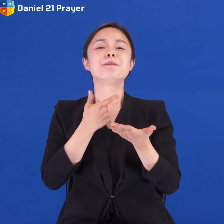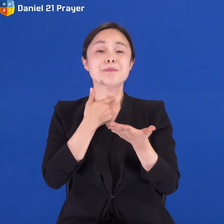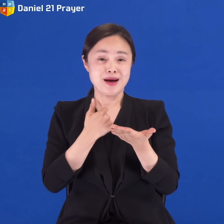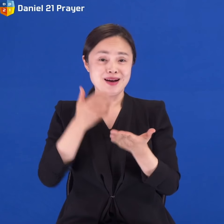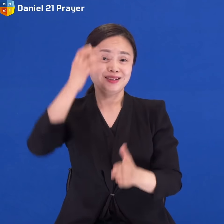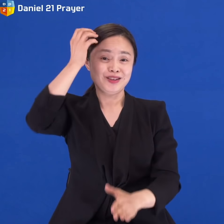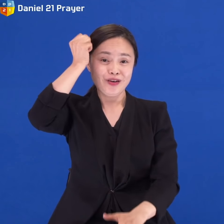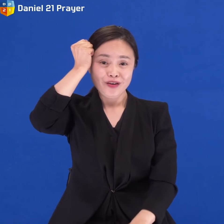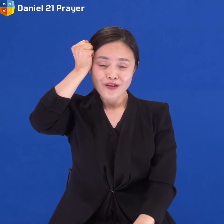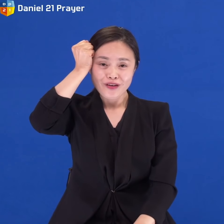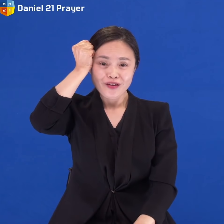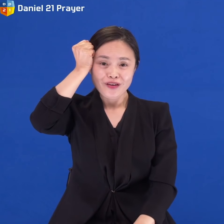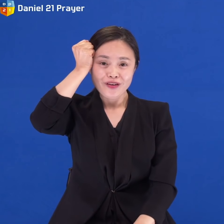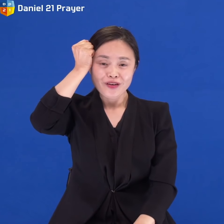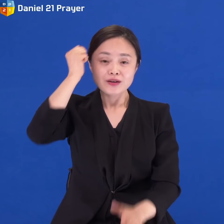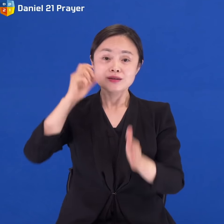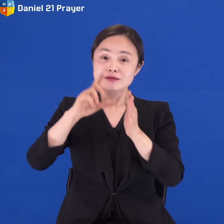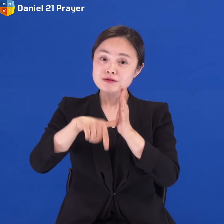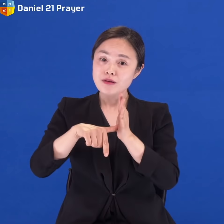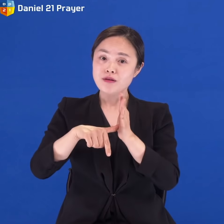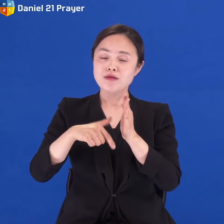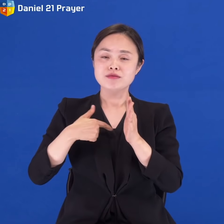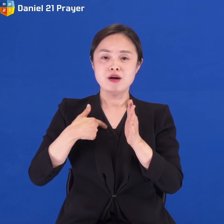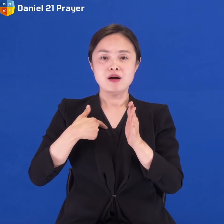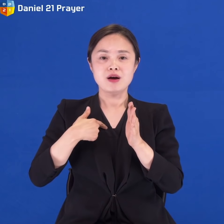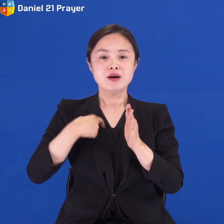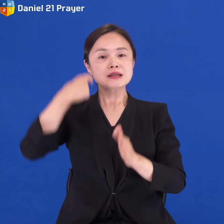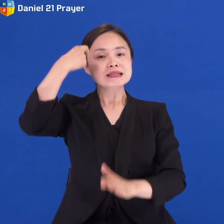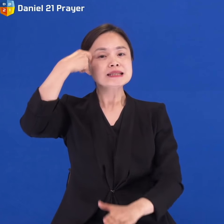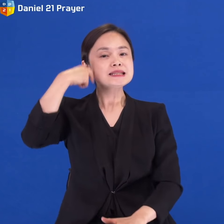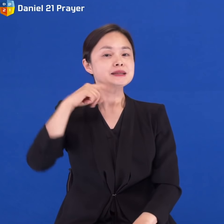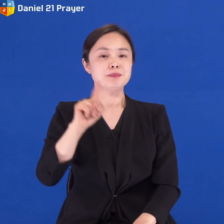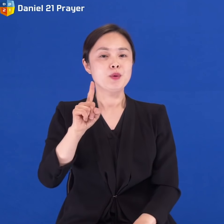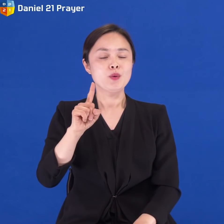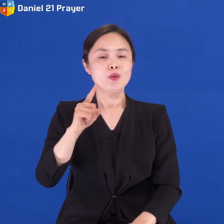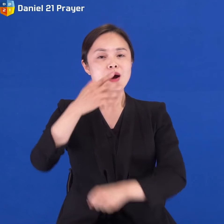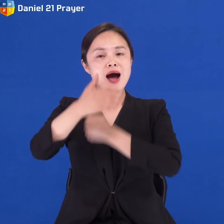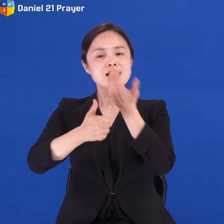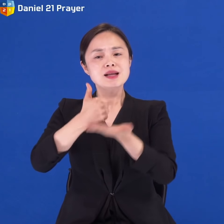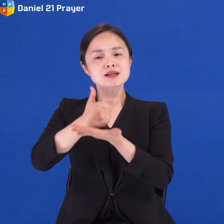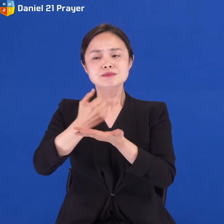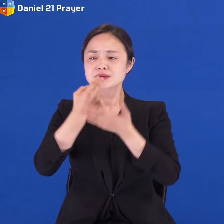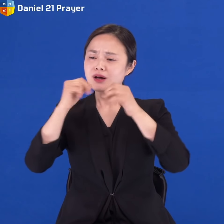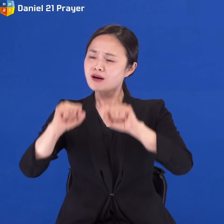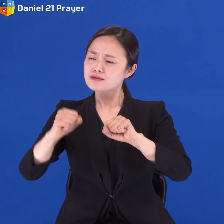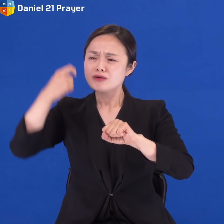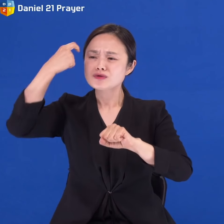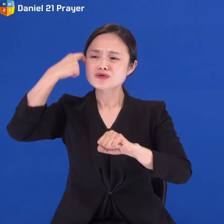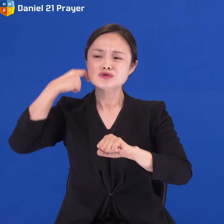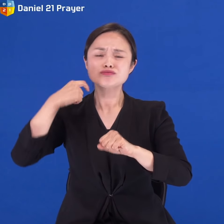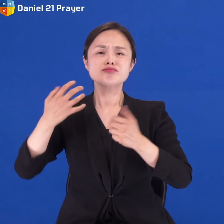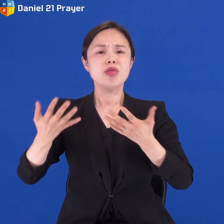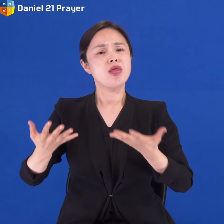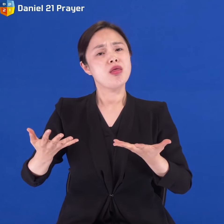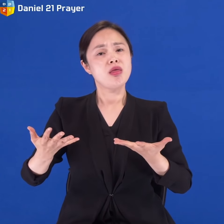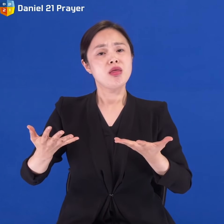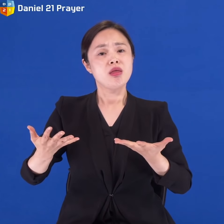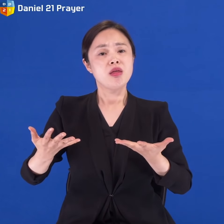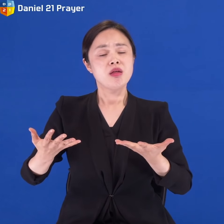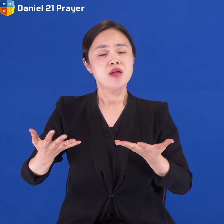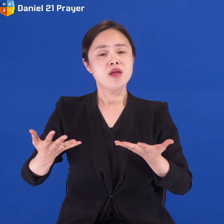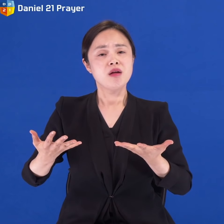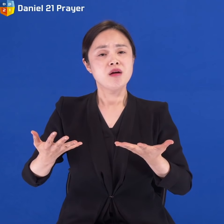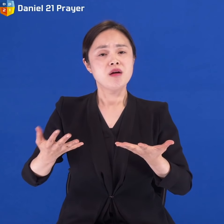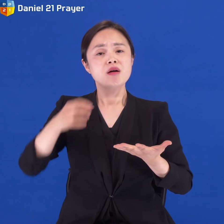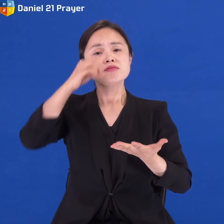살아있다는 거라기보다는 저희 어머니가 항상 말을 했어요. 누가 본다. 저희 어머니는 성경